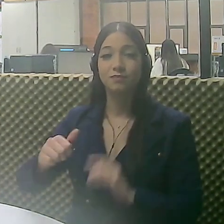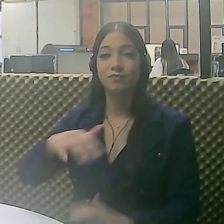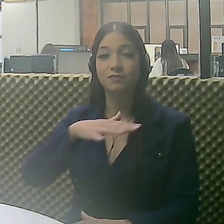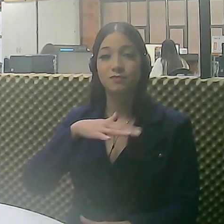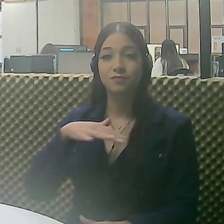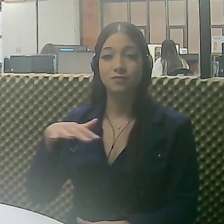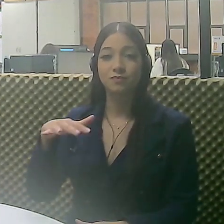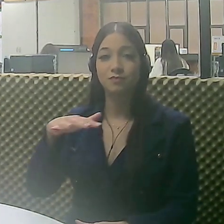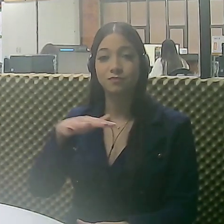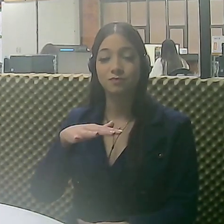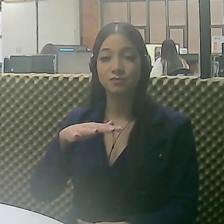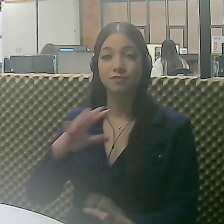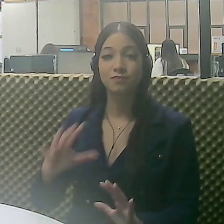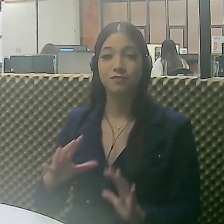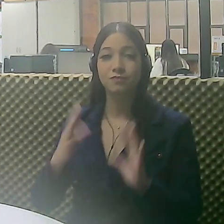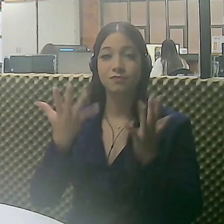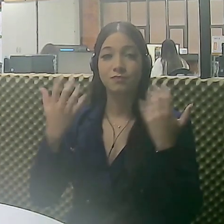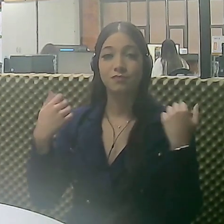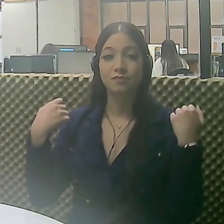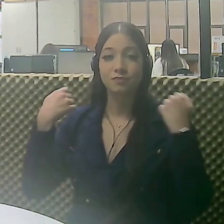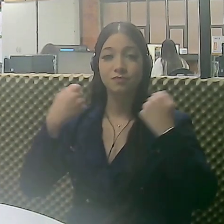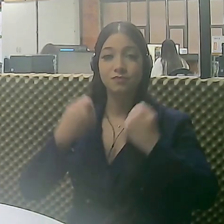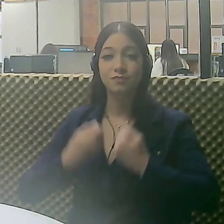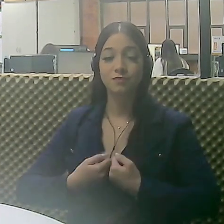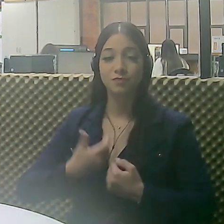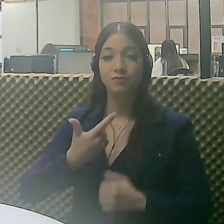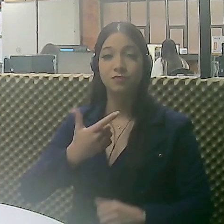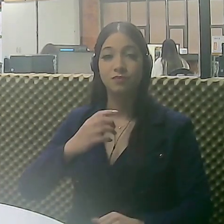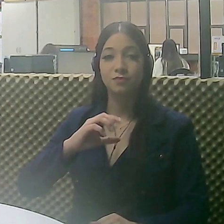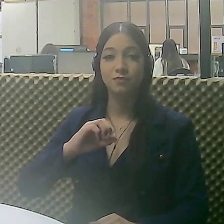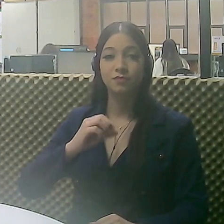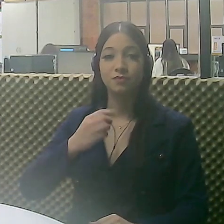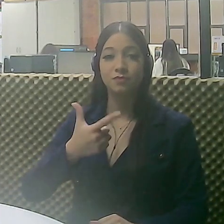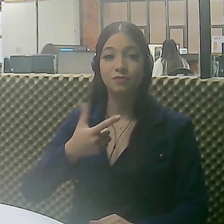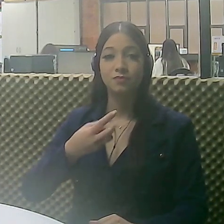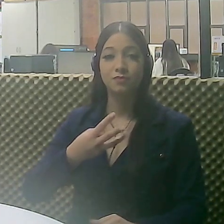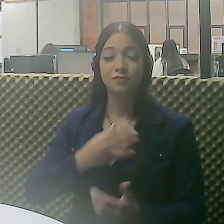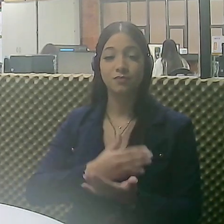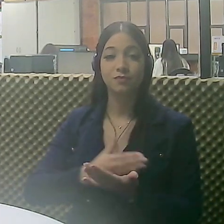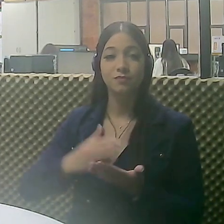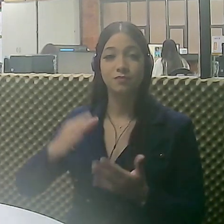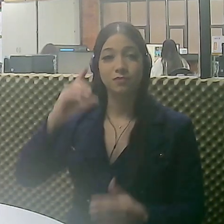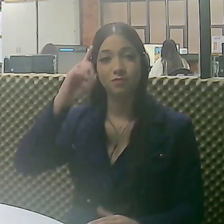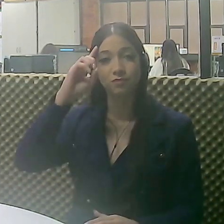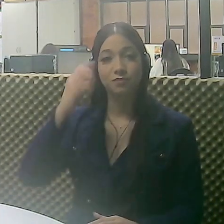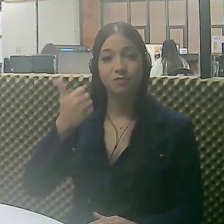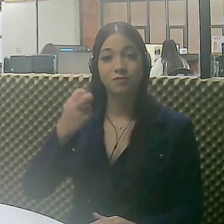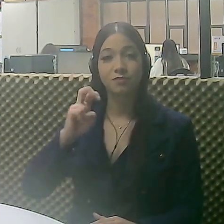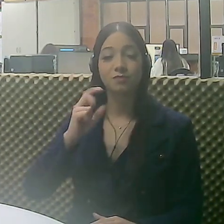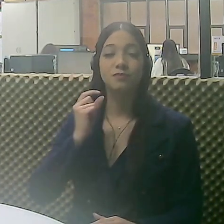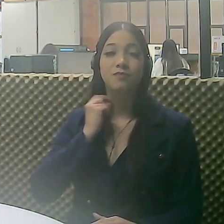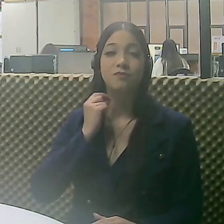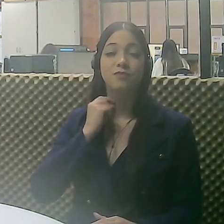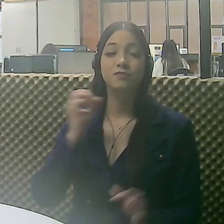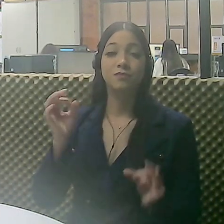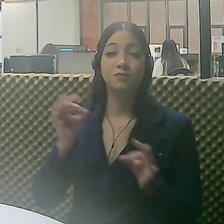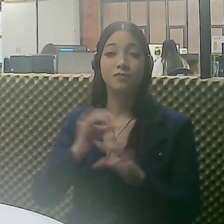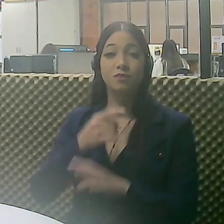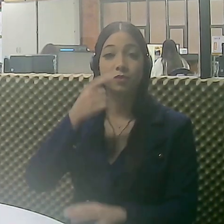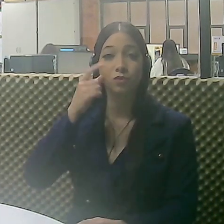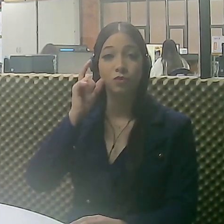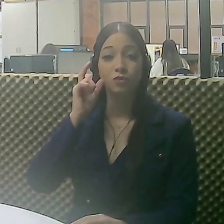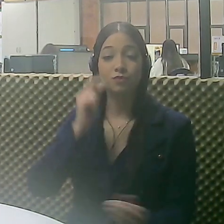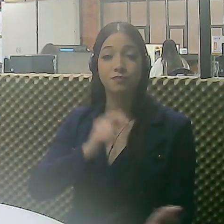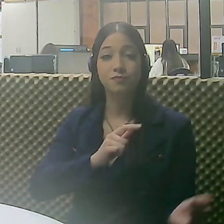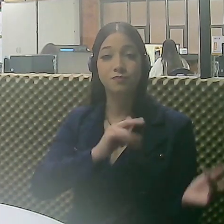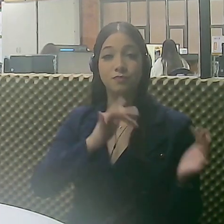Social. A campanha do Agasalho 2023 começou no dia 15 de maio e terminou ontem. Durante o período de arrecadação,